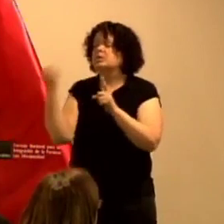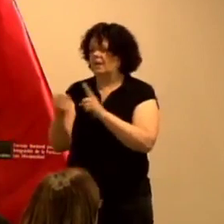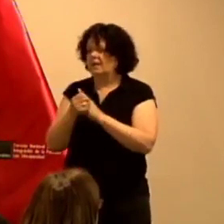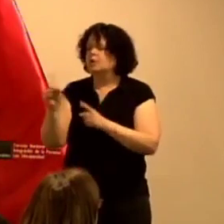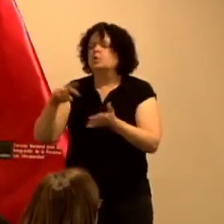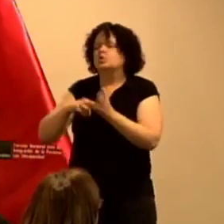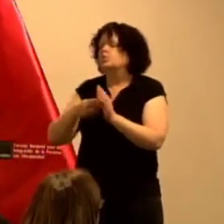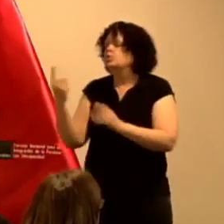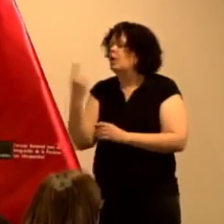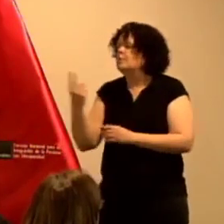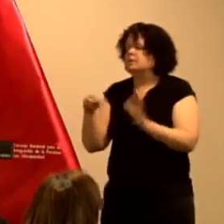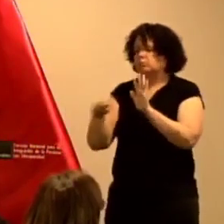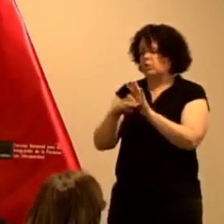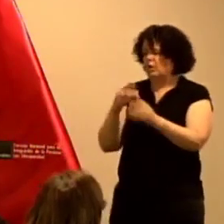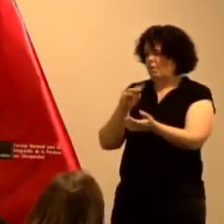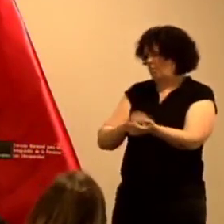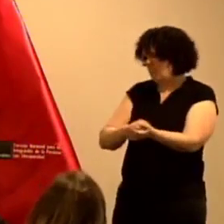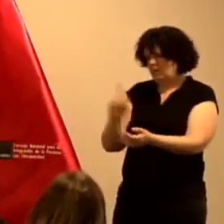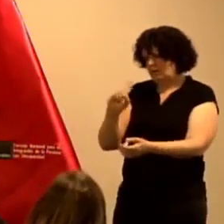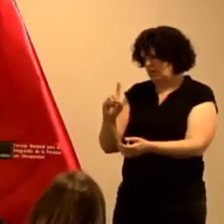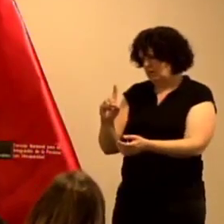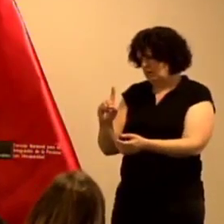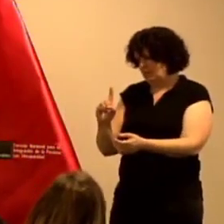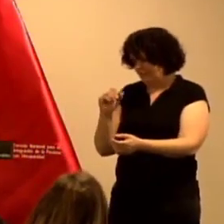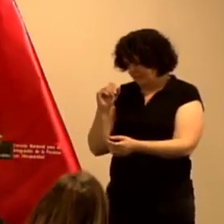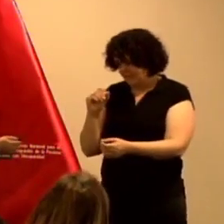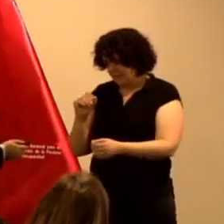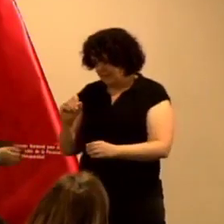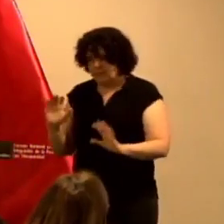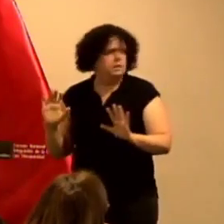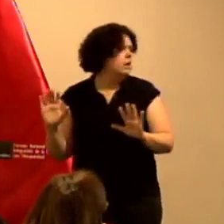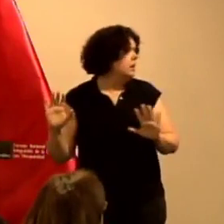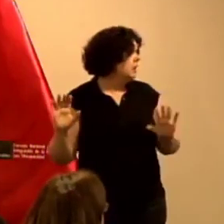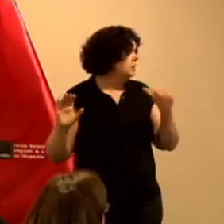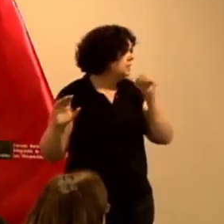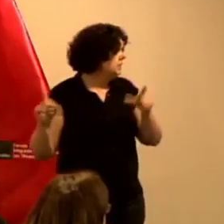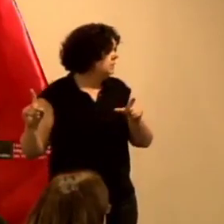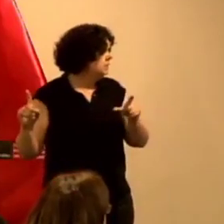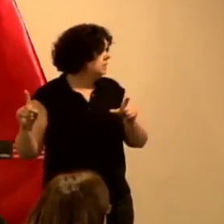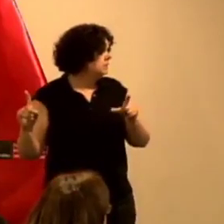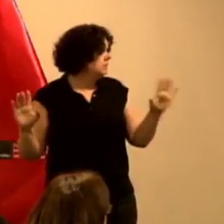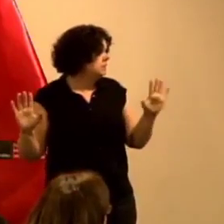modelo médico rehabilitador. Y eso sí, con eso termino esta última lámina, José. Entonces,